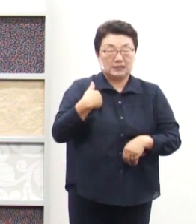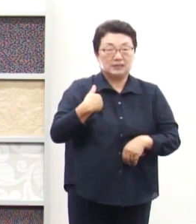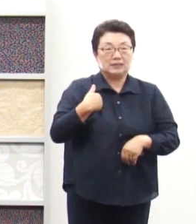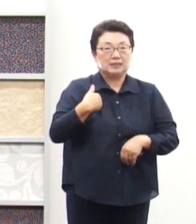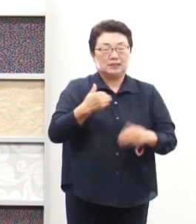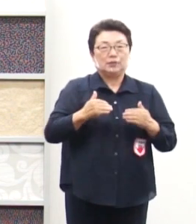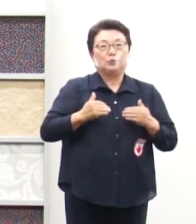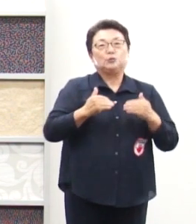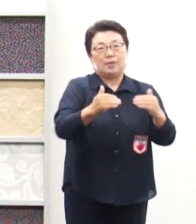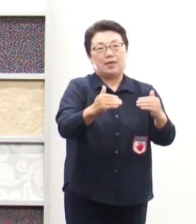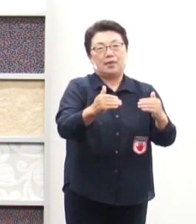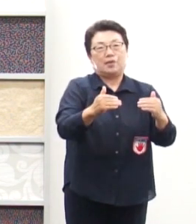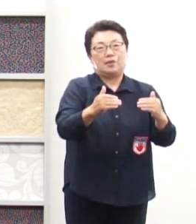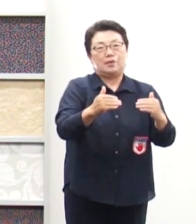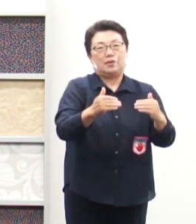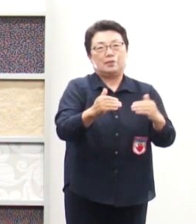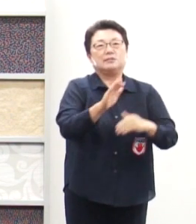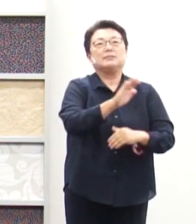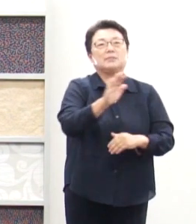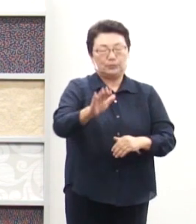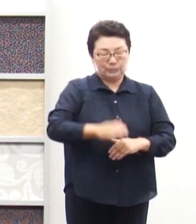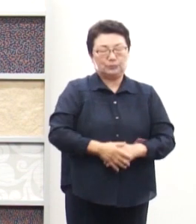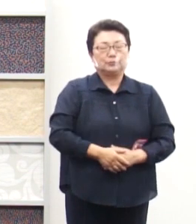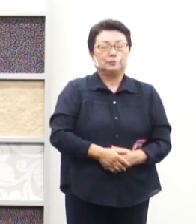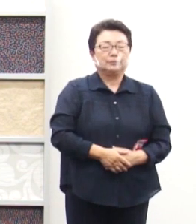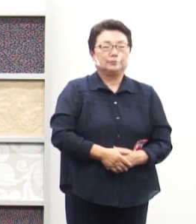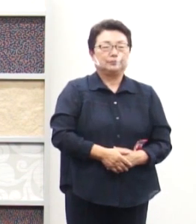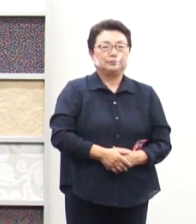働きかけ、体制を構築する、しております。